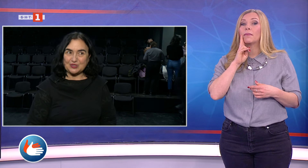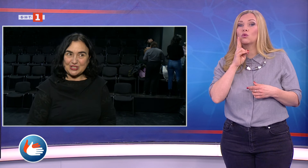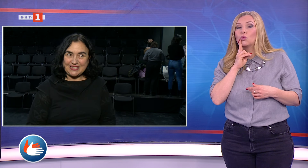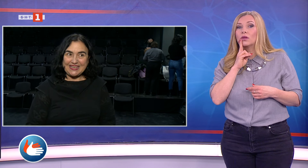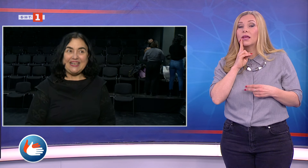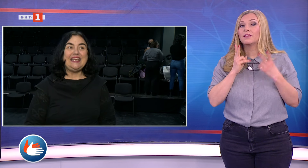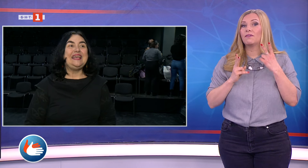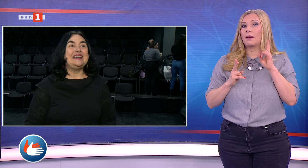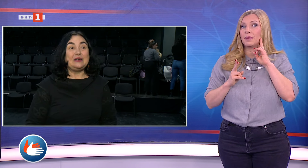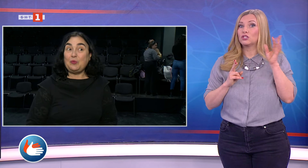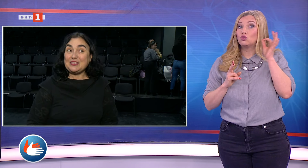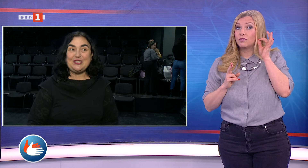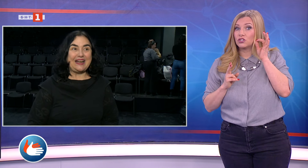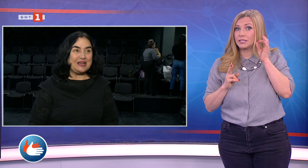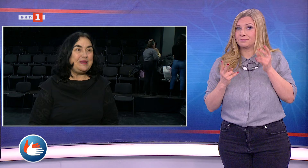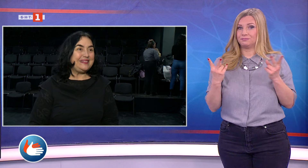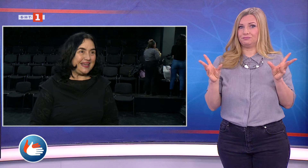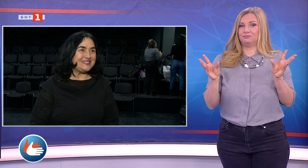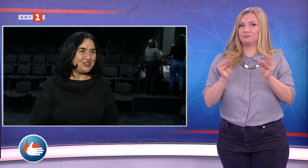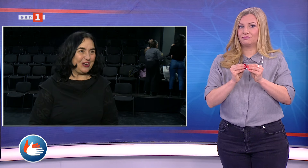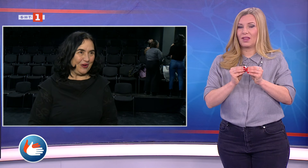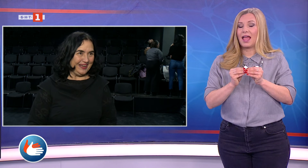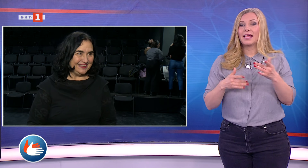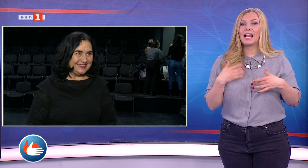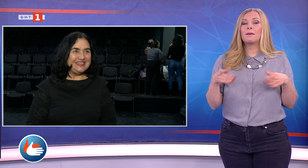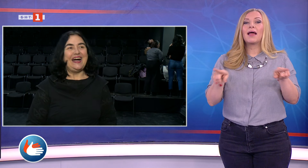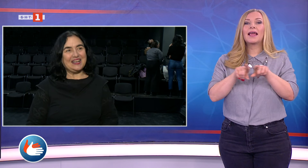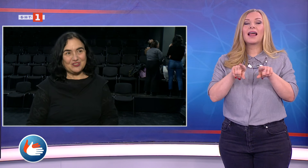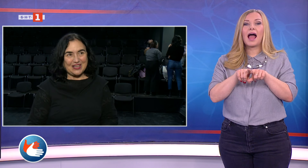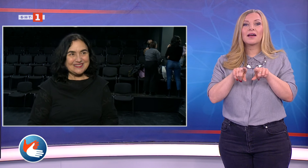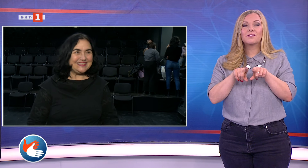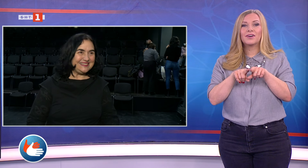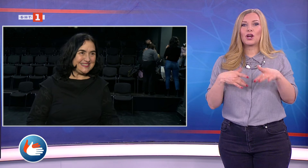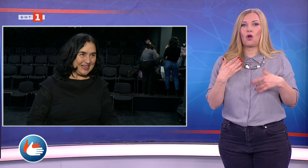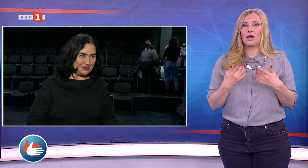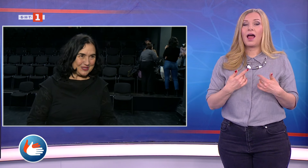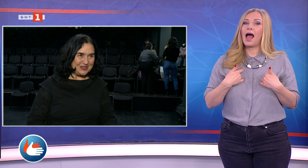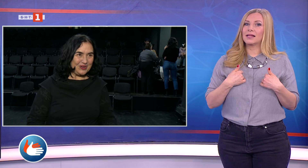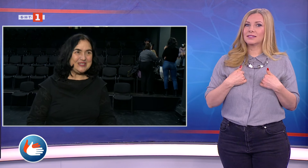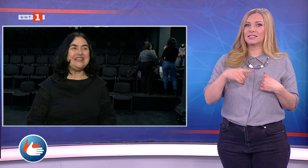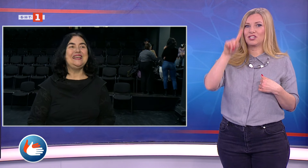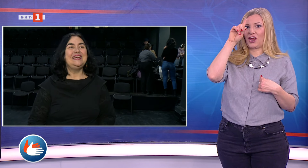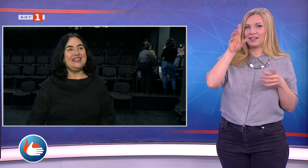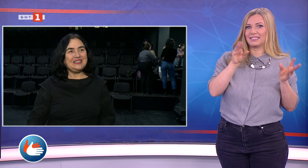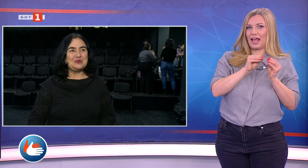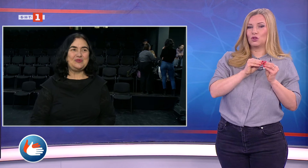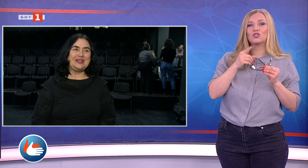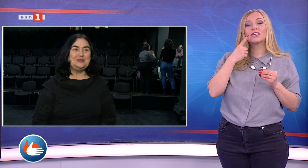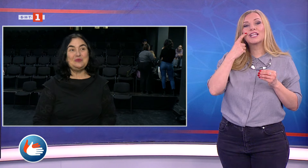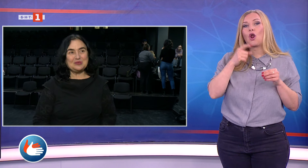чуващи. Обаче играехме една и съща роля. Аз женската, заедно с Роси и съответно